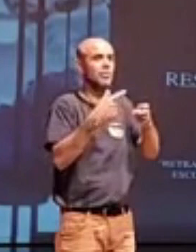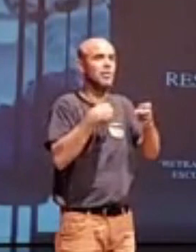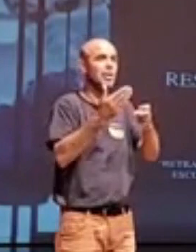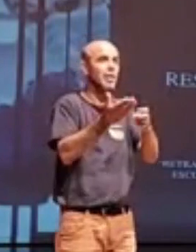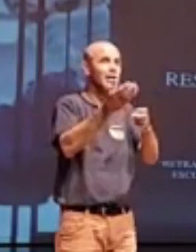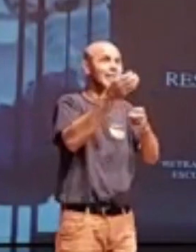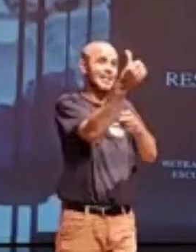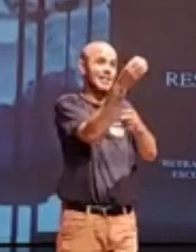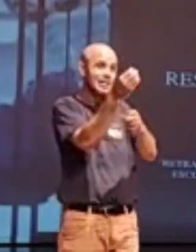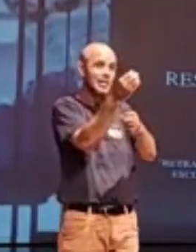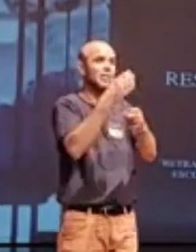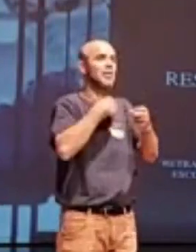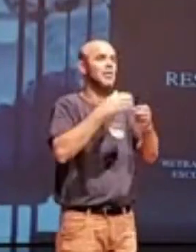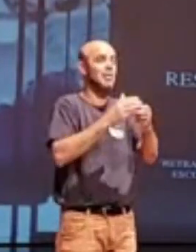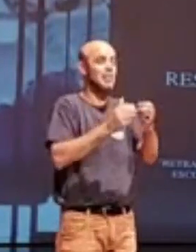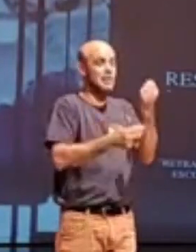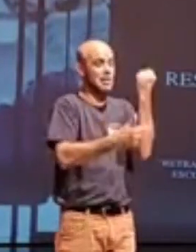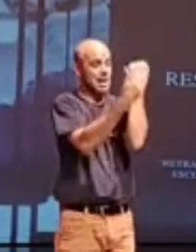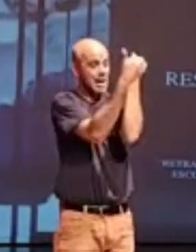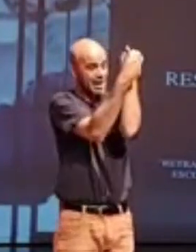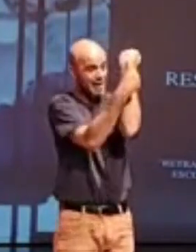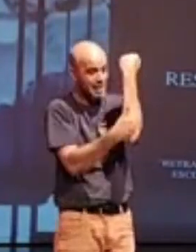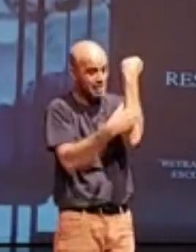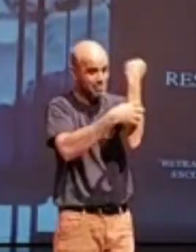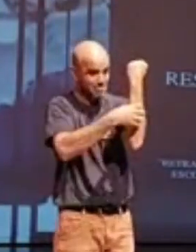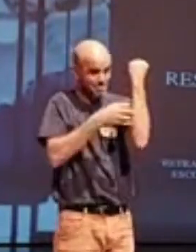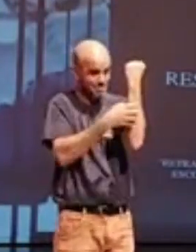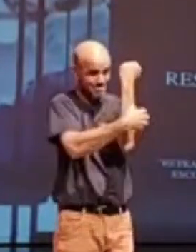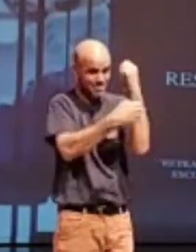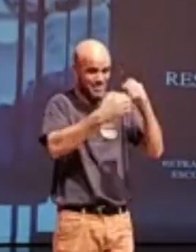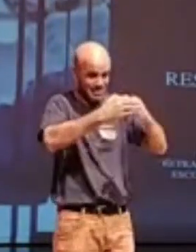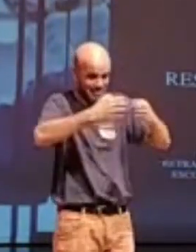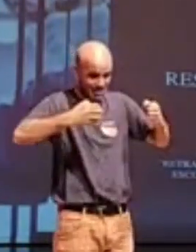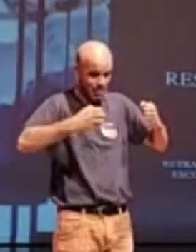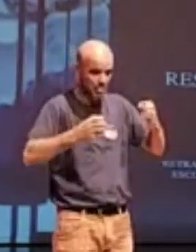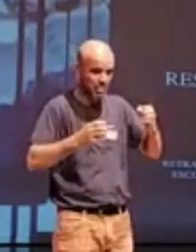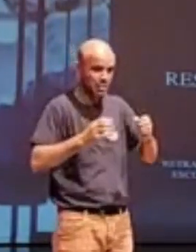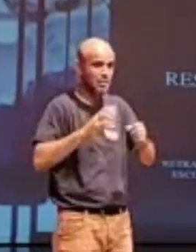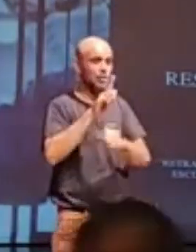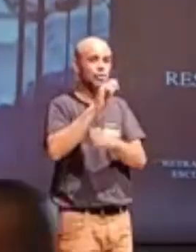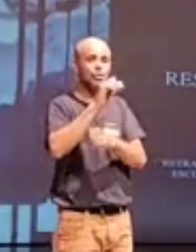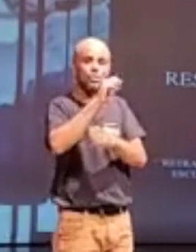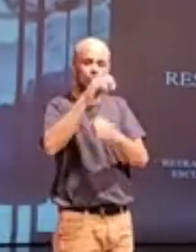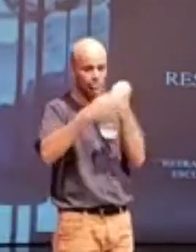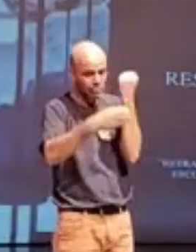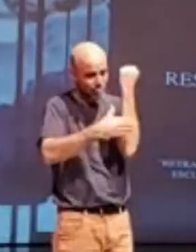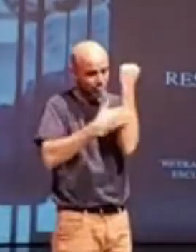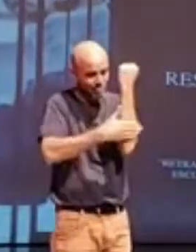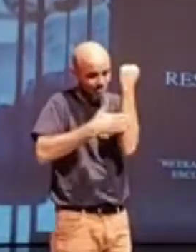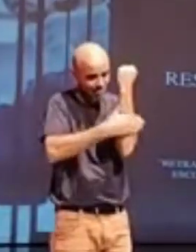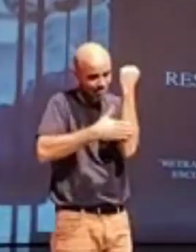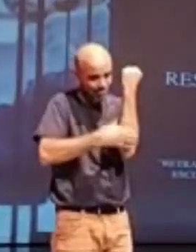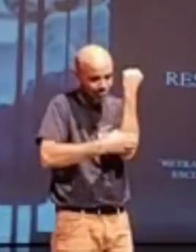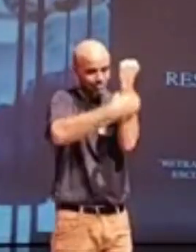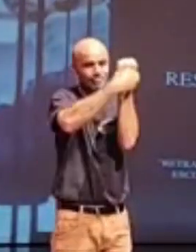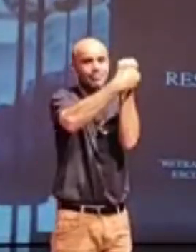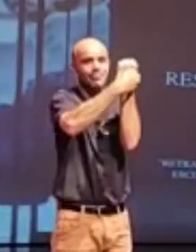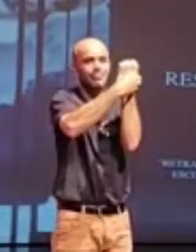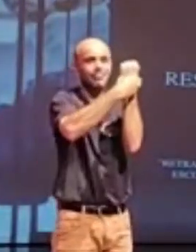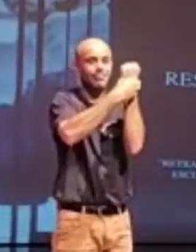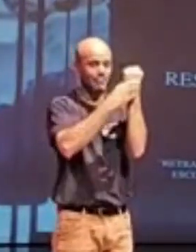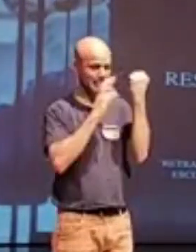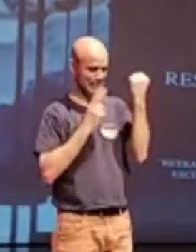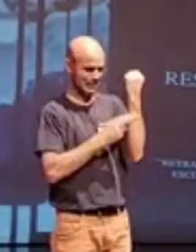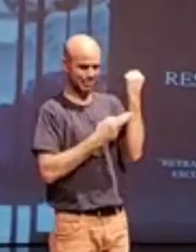paciente e colocava um gesso depois, imagina só, ele ficava deitado ali. Então os resultados não eram tão bons, né? Até